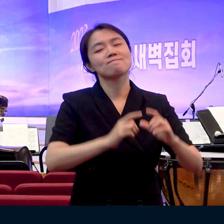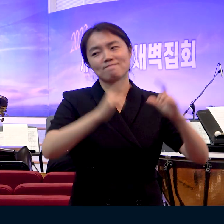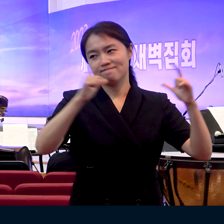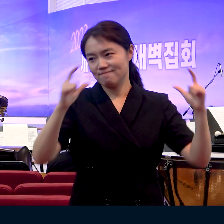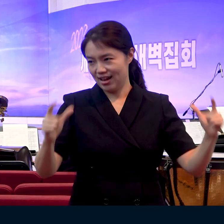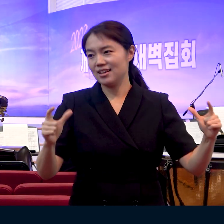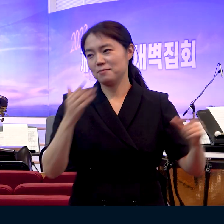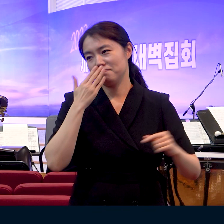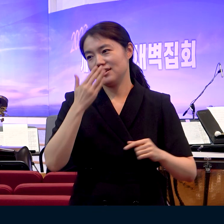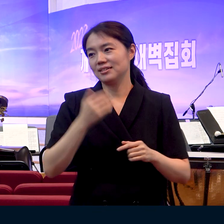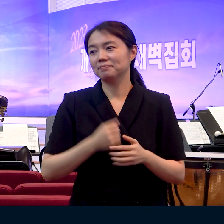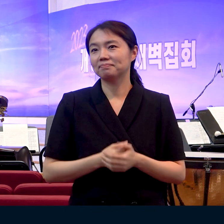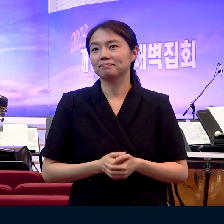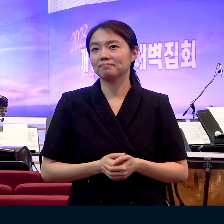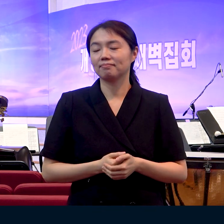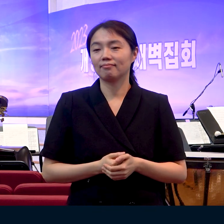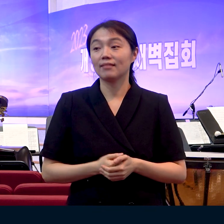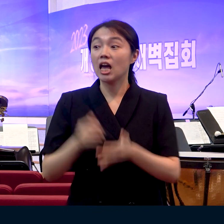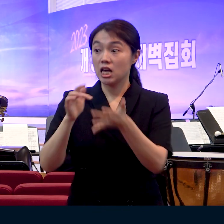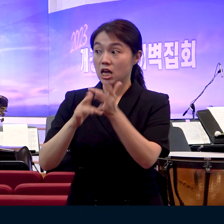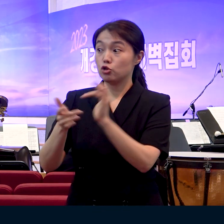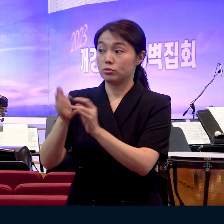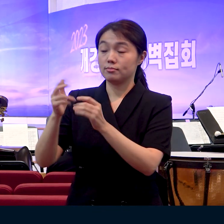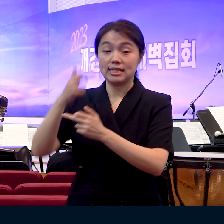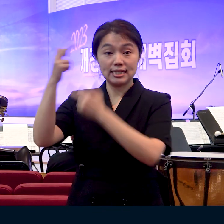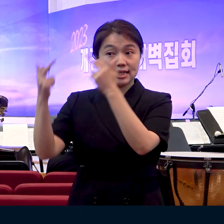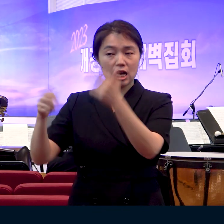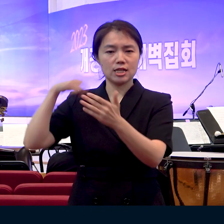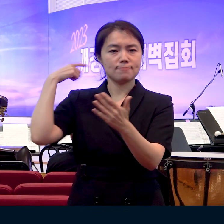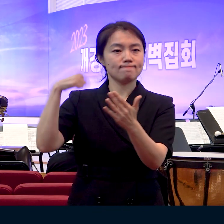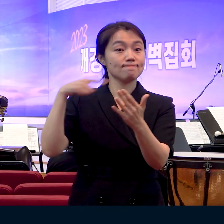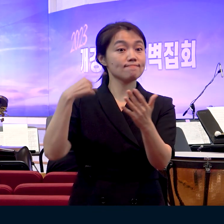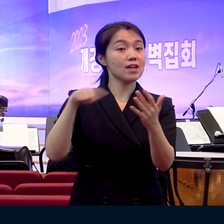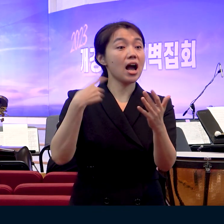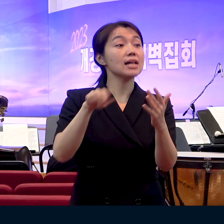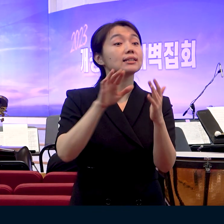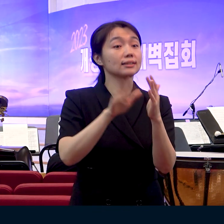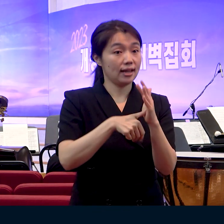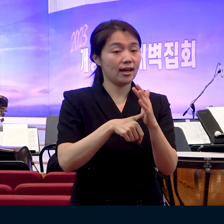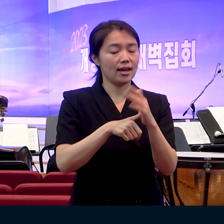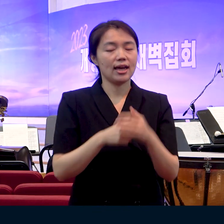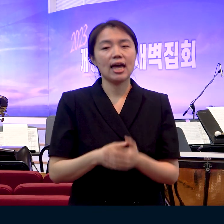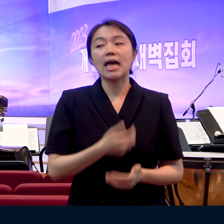보세요. 예수님께서 산상수훈에서 제자들을 집중적으로 말씀하시면서,